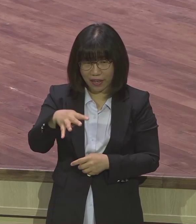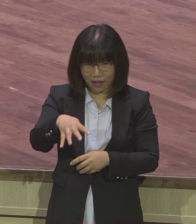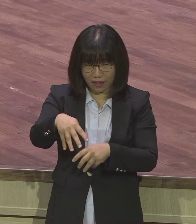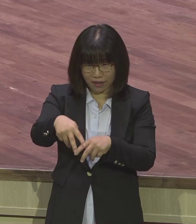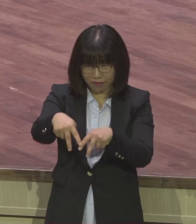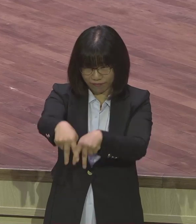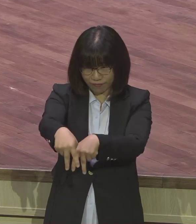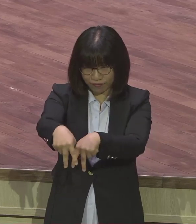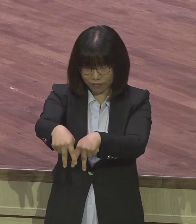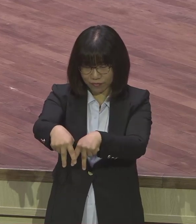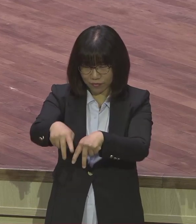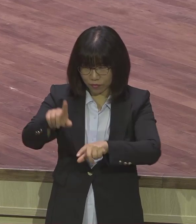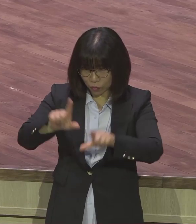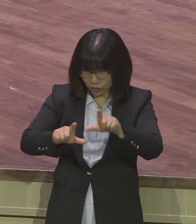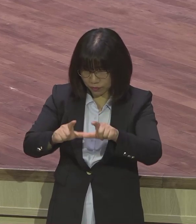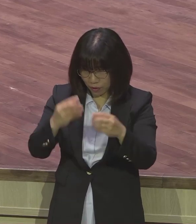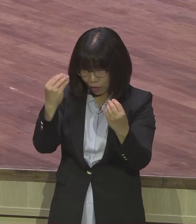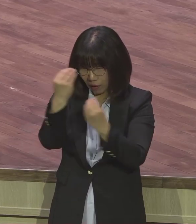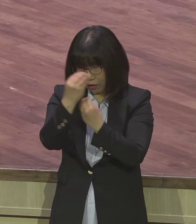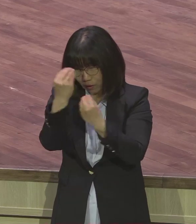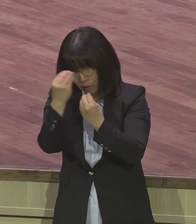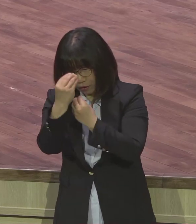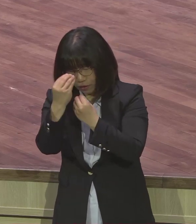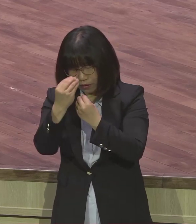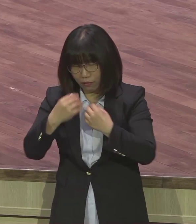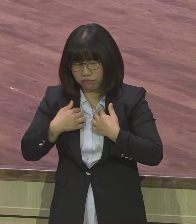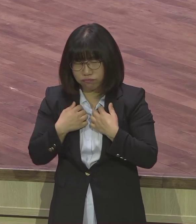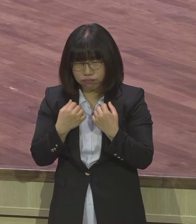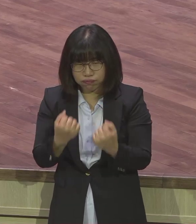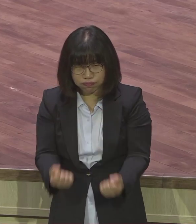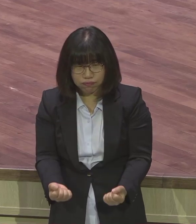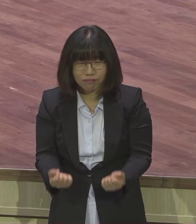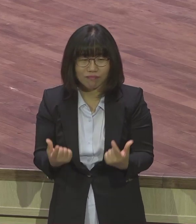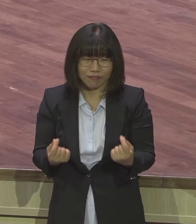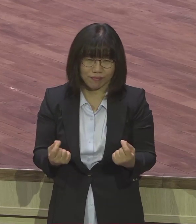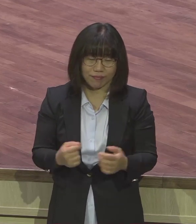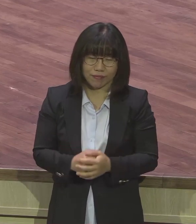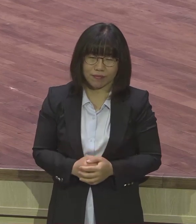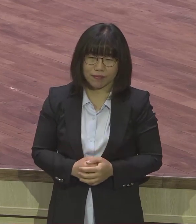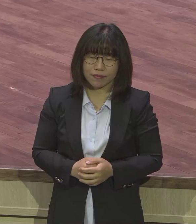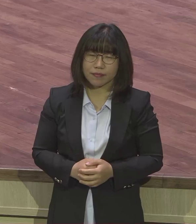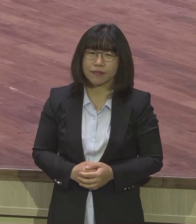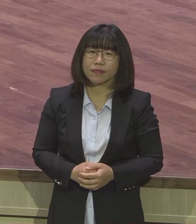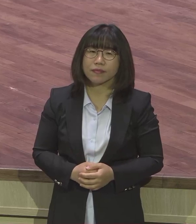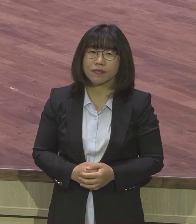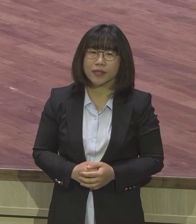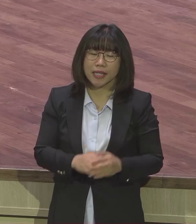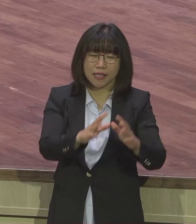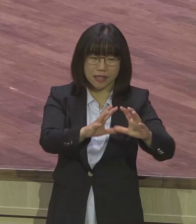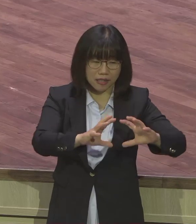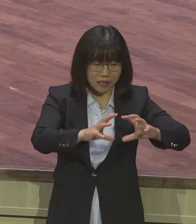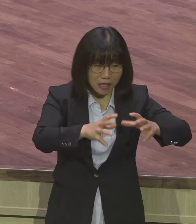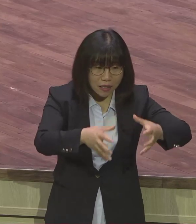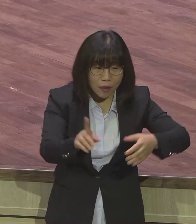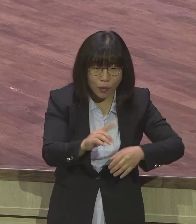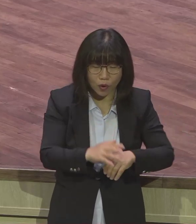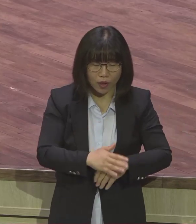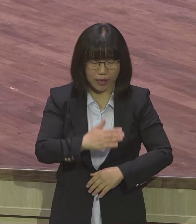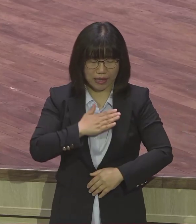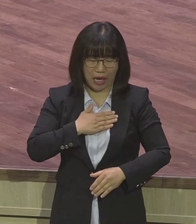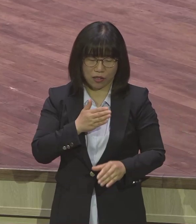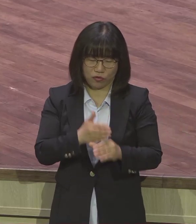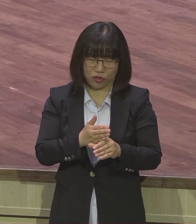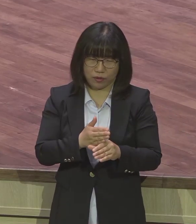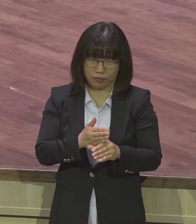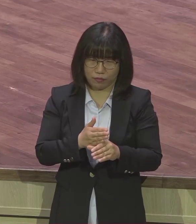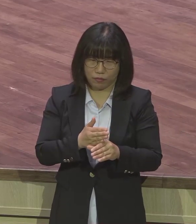세상의 삶이 그렇습니다. 창세기 3장 중심, 창세기 6장 중심, 창세기 3장의 나 중심, 6장의